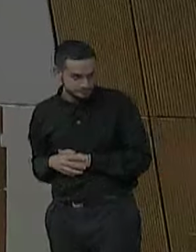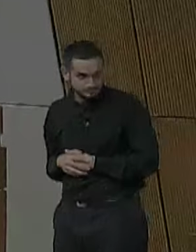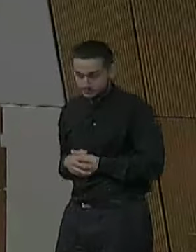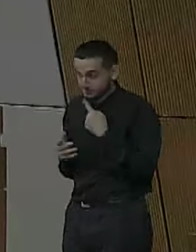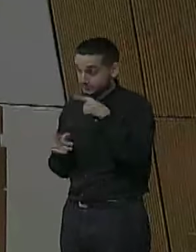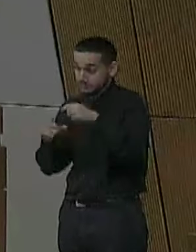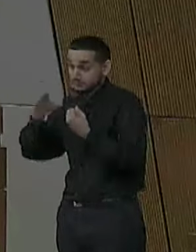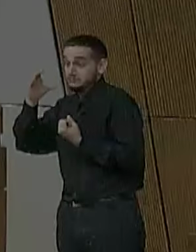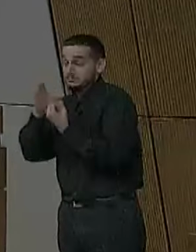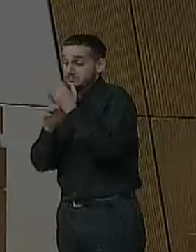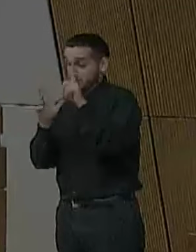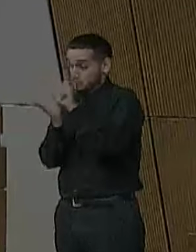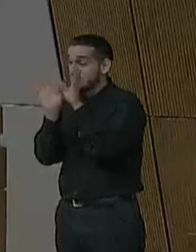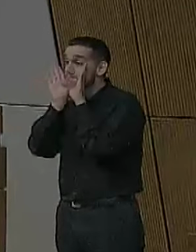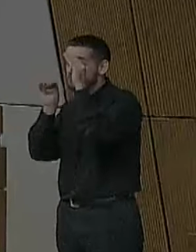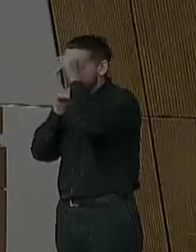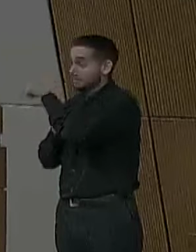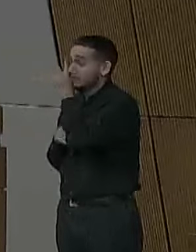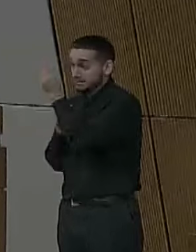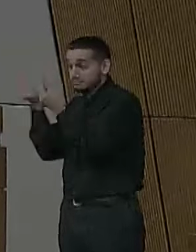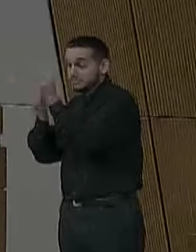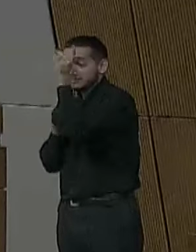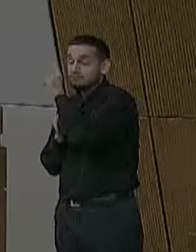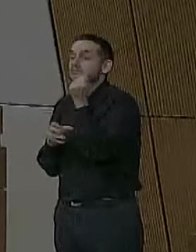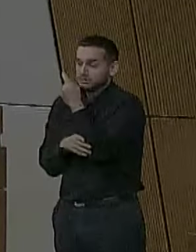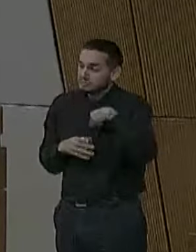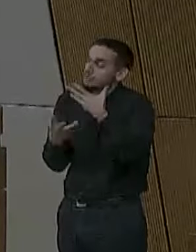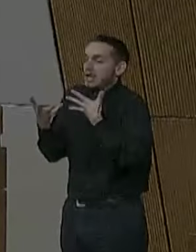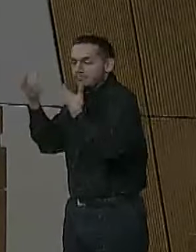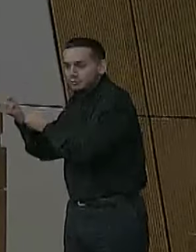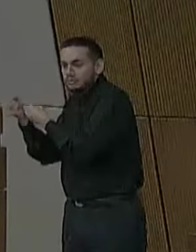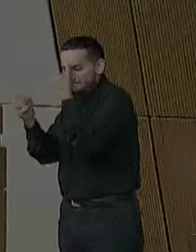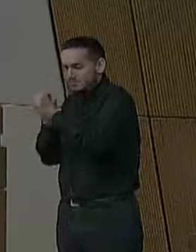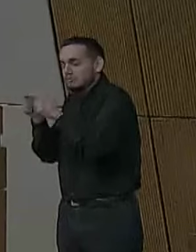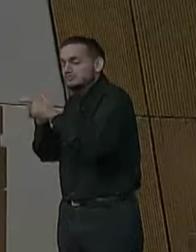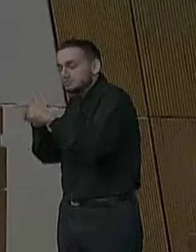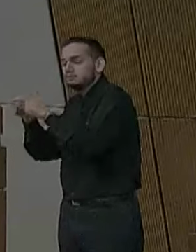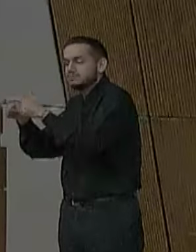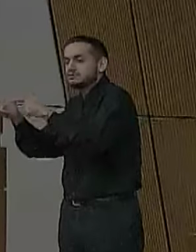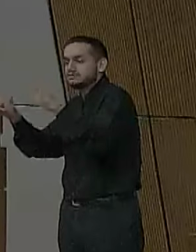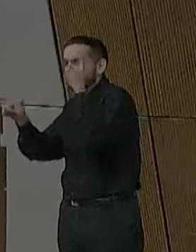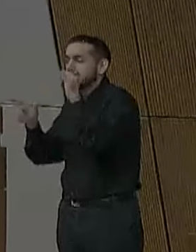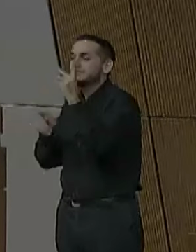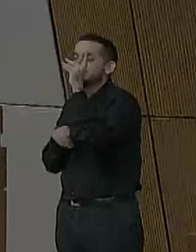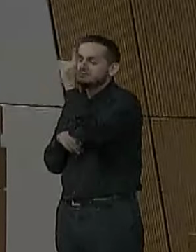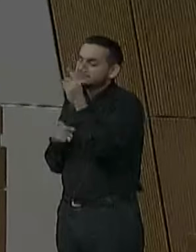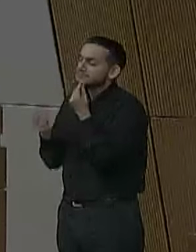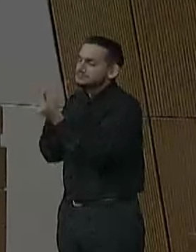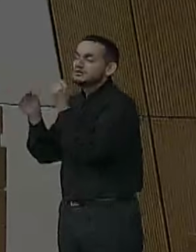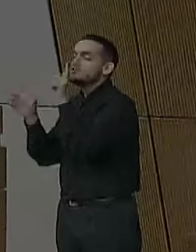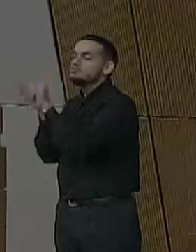tiene la iniciativa privada y con eso vamos a tener, sin lugar a dudas, éxito en la inclusión en las empresas